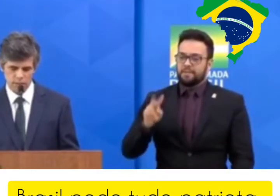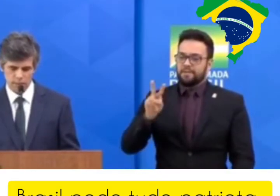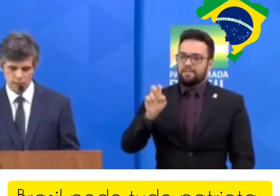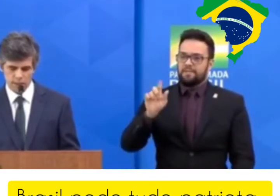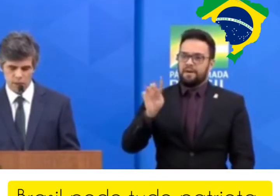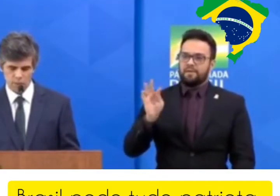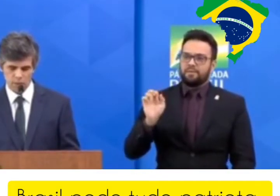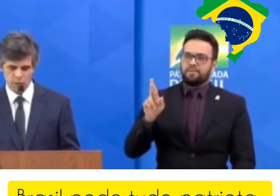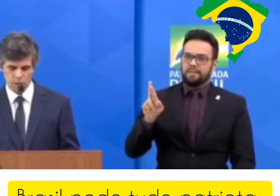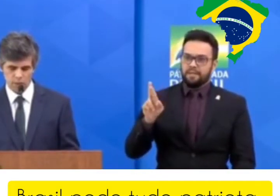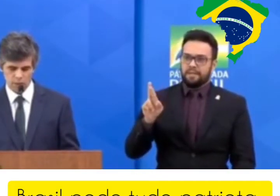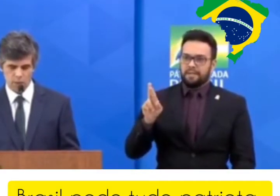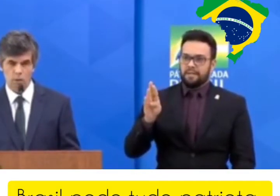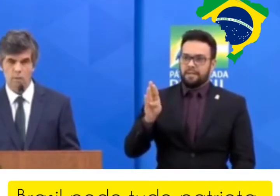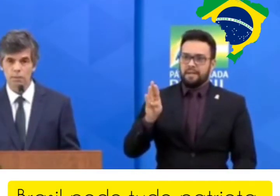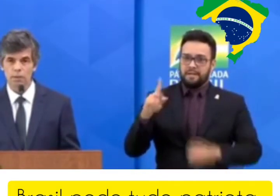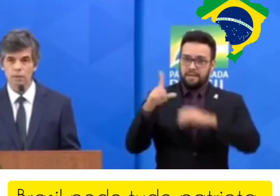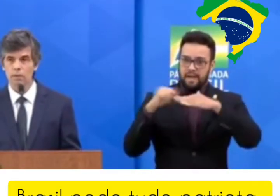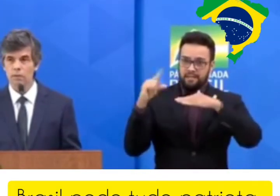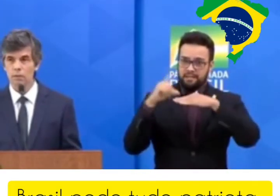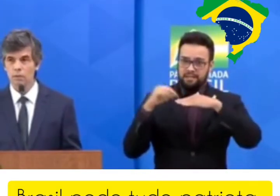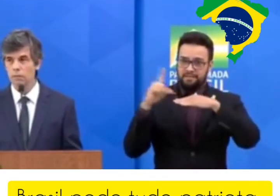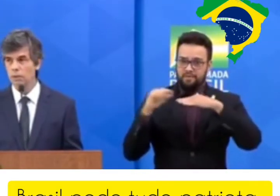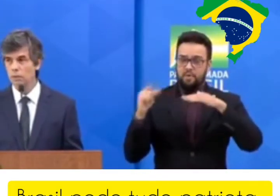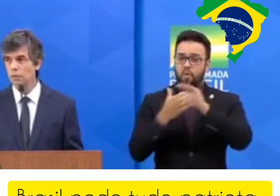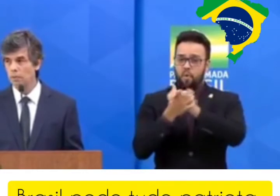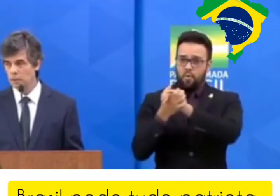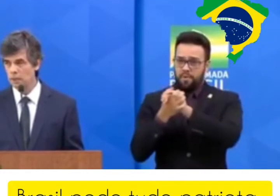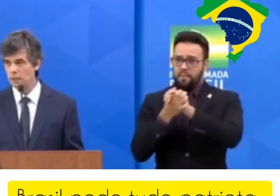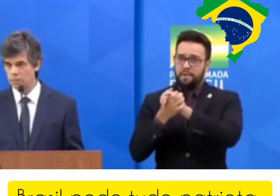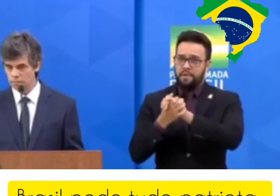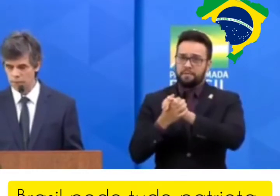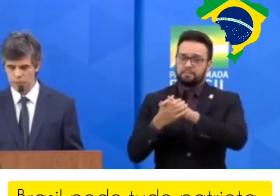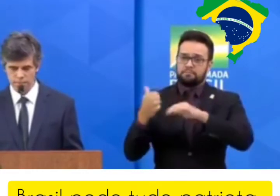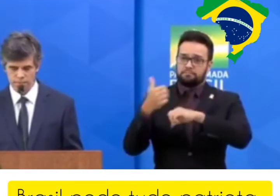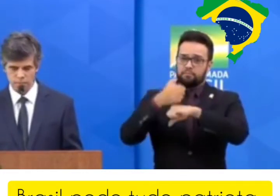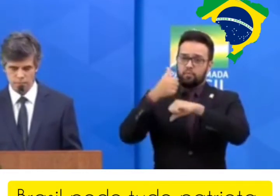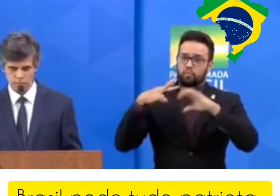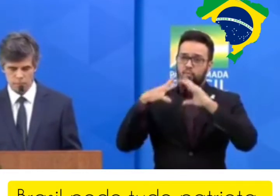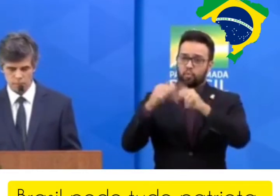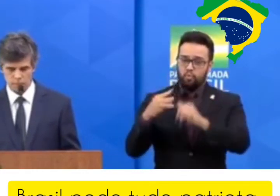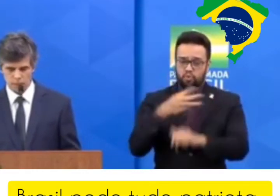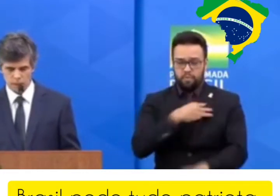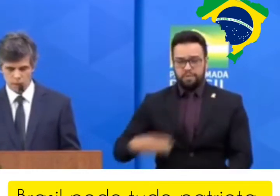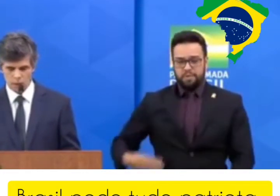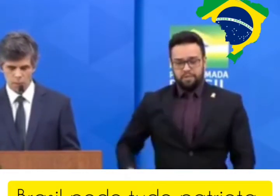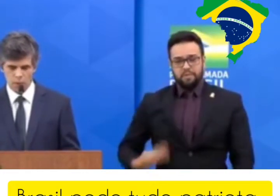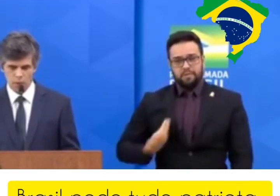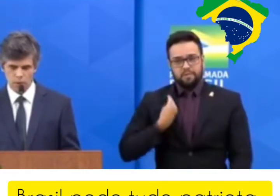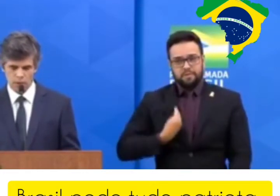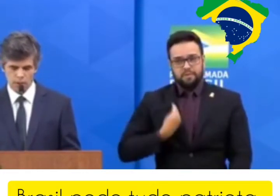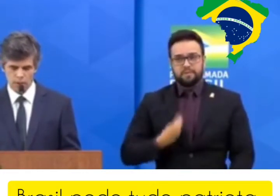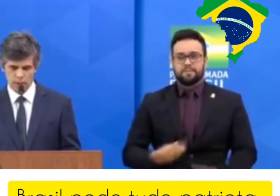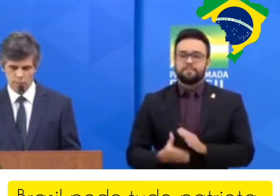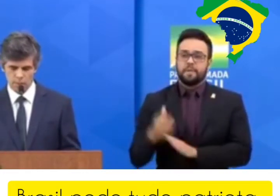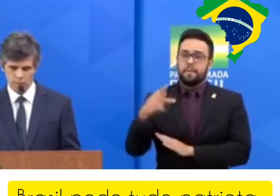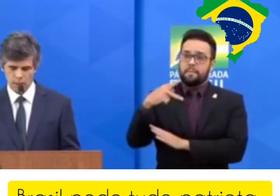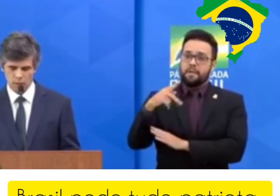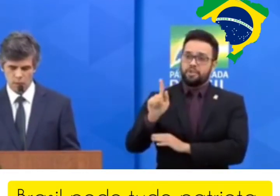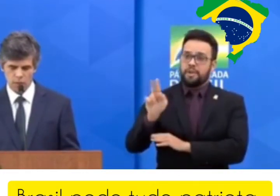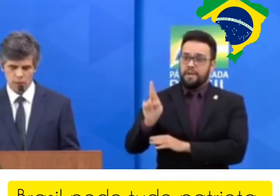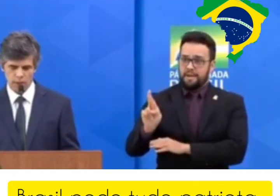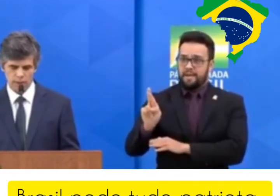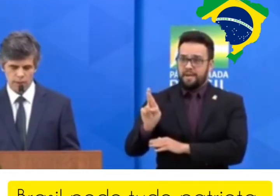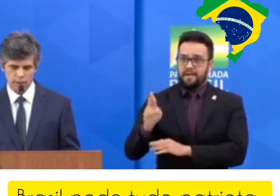Neto, em nome do qual cumprimento os outros ministros presentes. Obrigado. O Procurador-Geral da